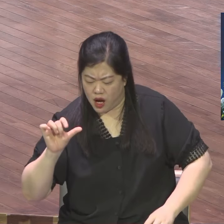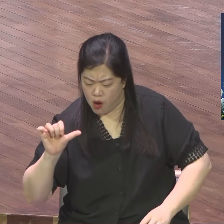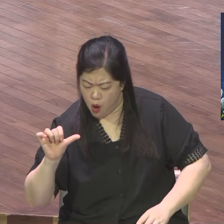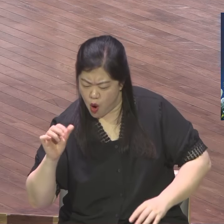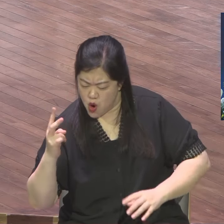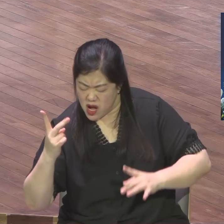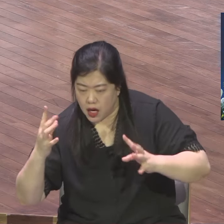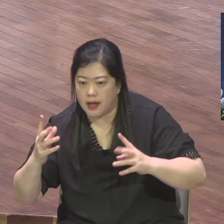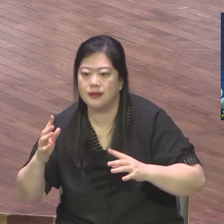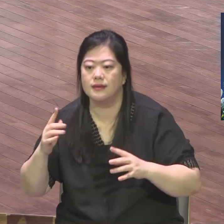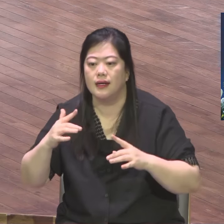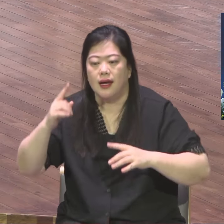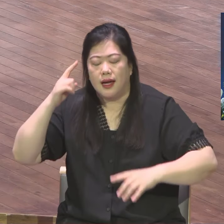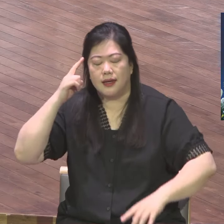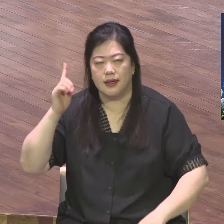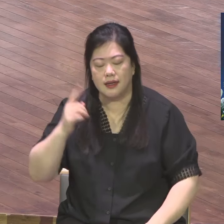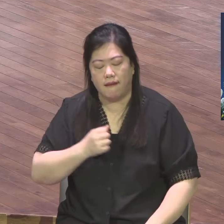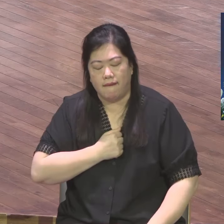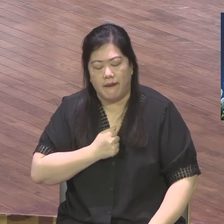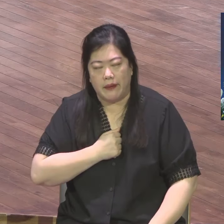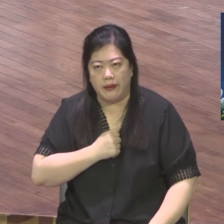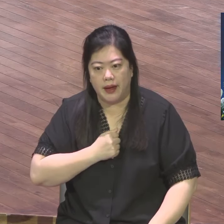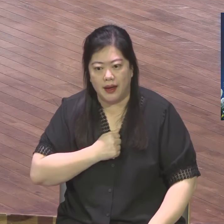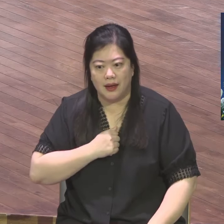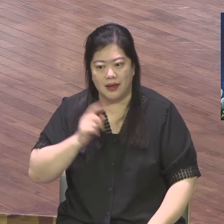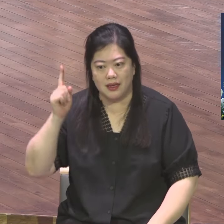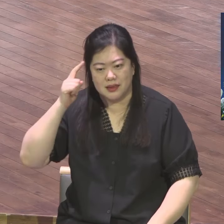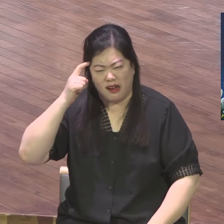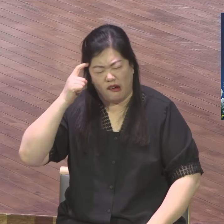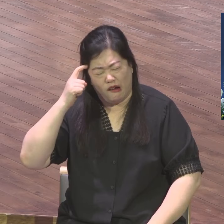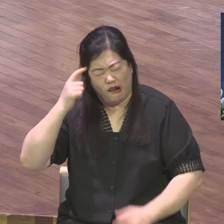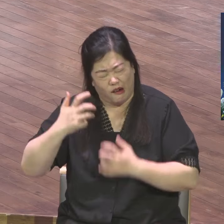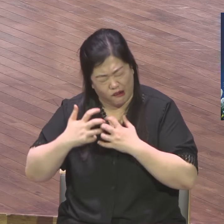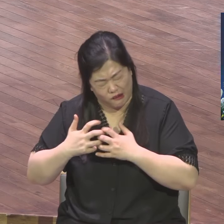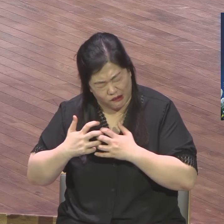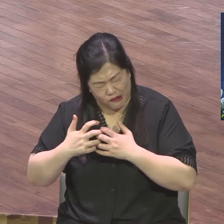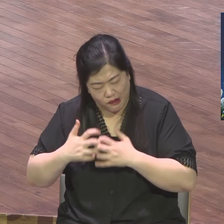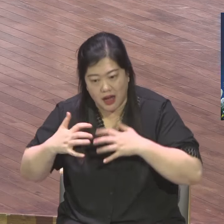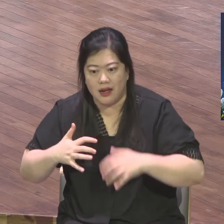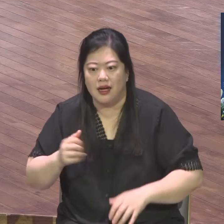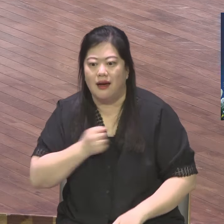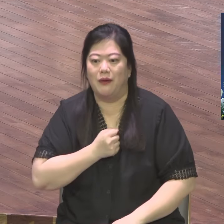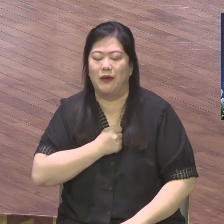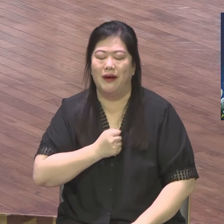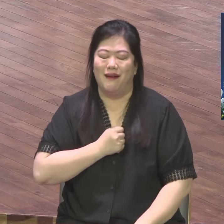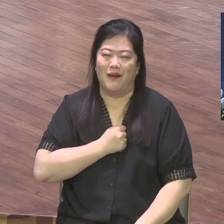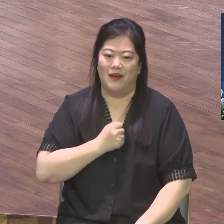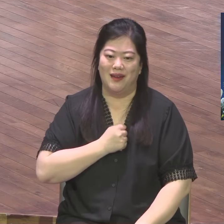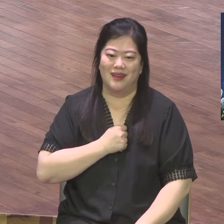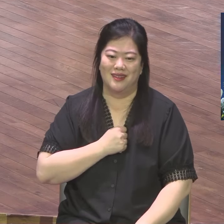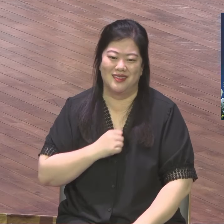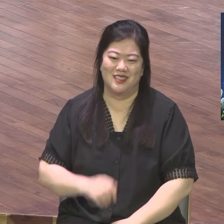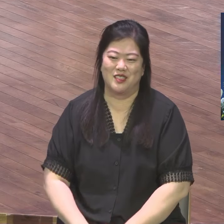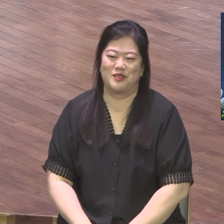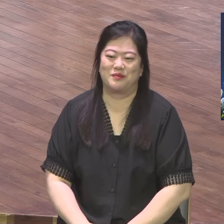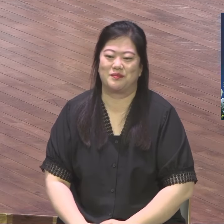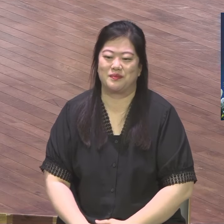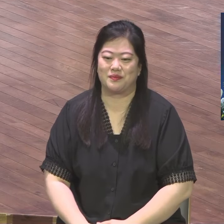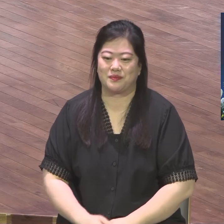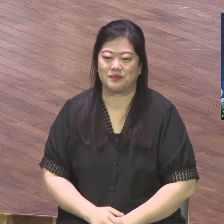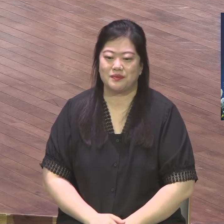각인 뿌리 체질 그래가지고 이 21가지 이것이 저 그렇게 되어있나 777